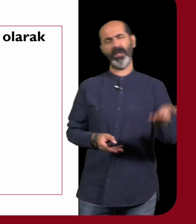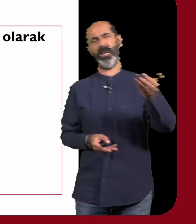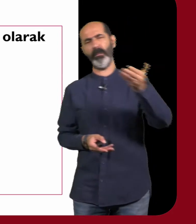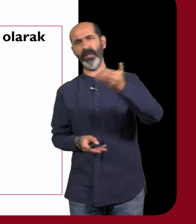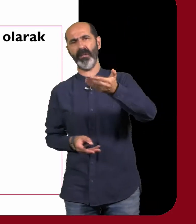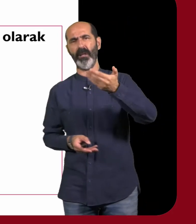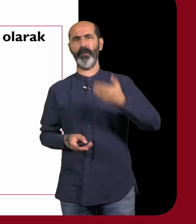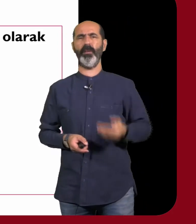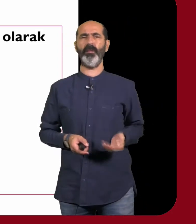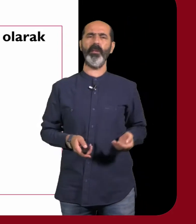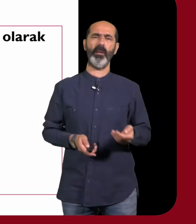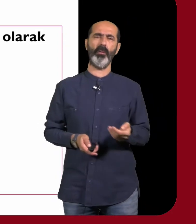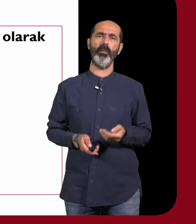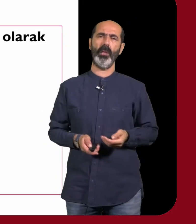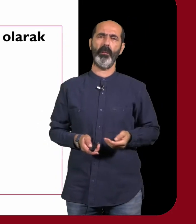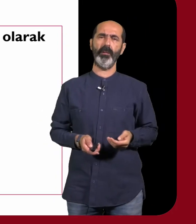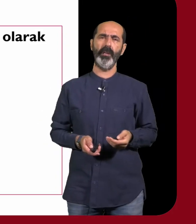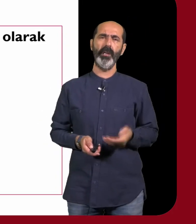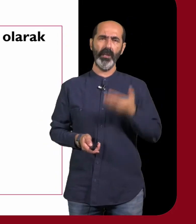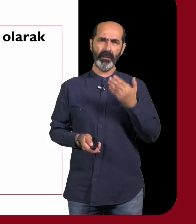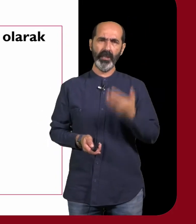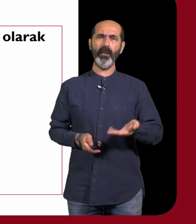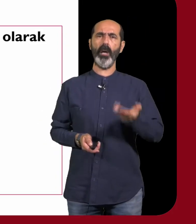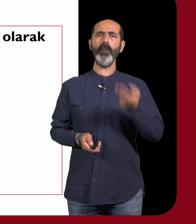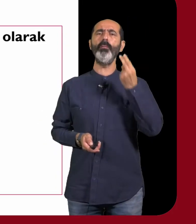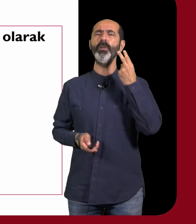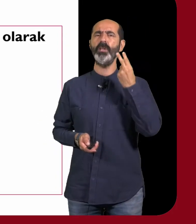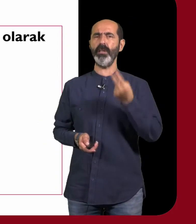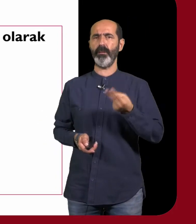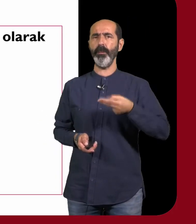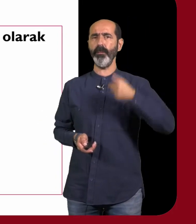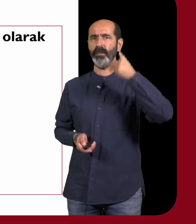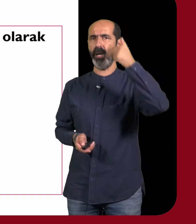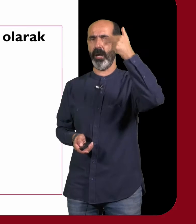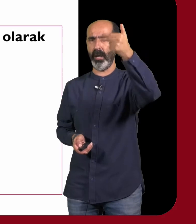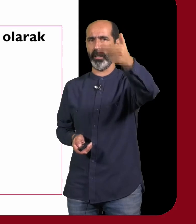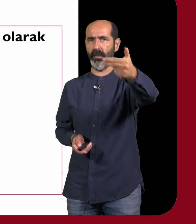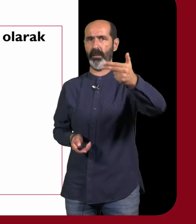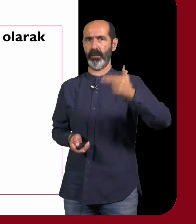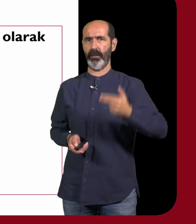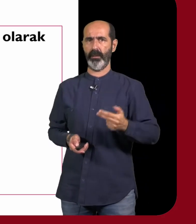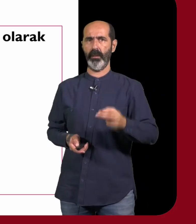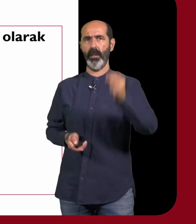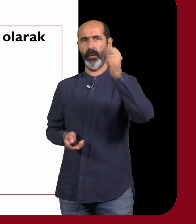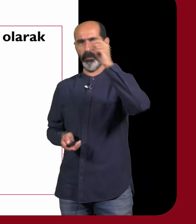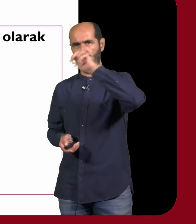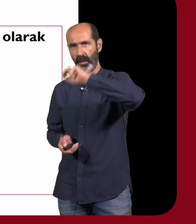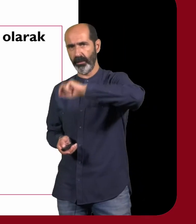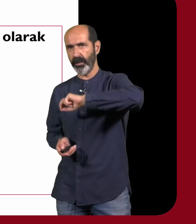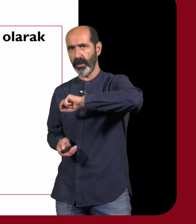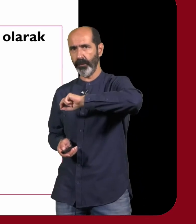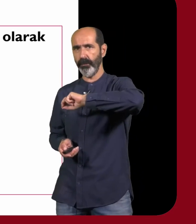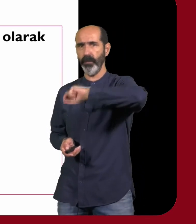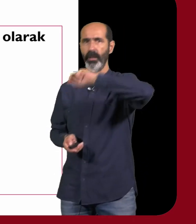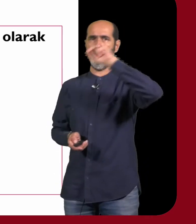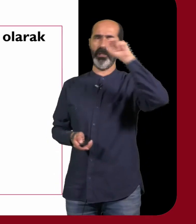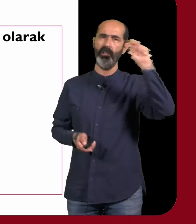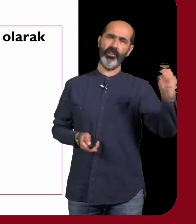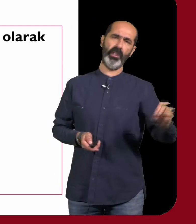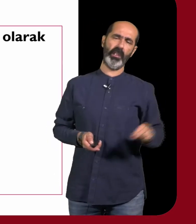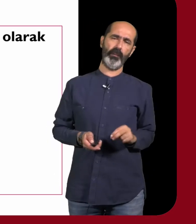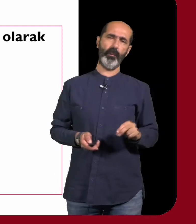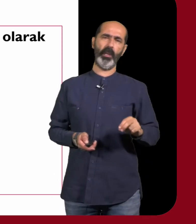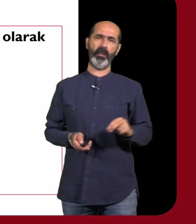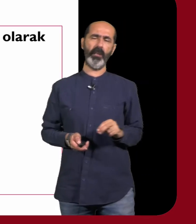takvim ya da Tamer'i takvim ismiyle kullanabiliriz genel Abi bu iki takvim daha ağırlıktadır Miladi takvim